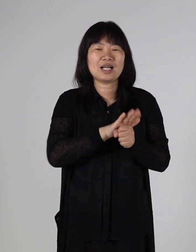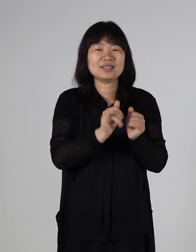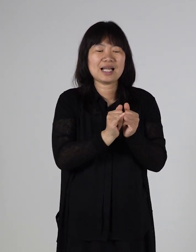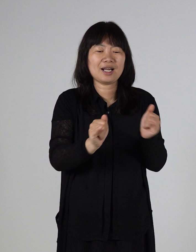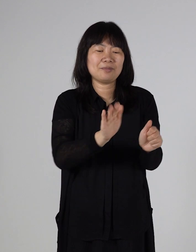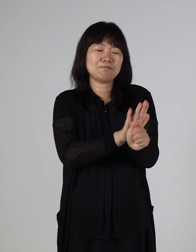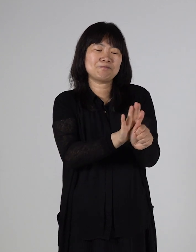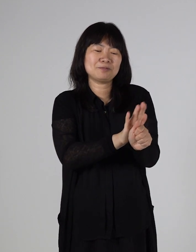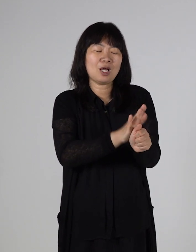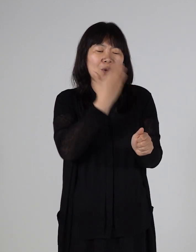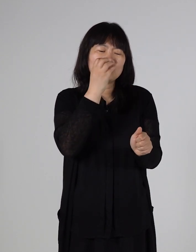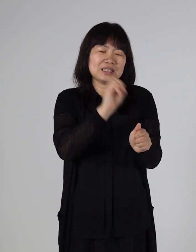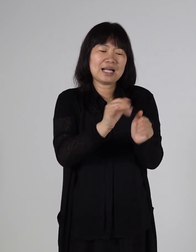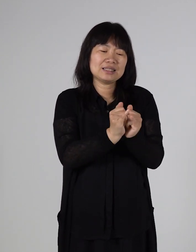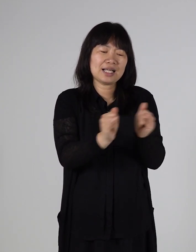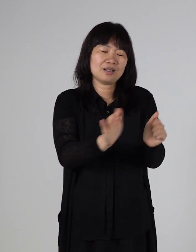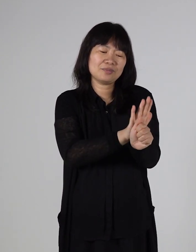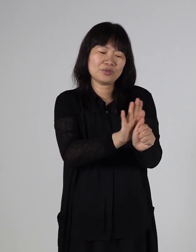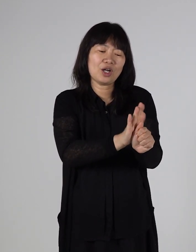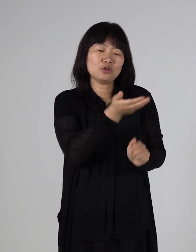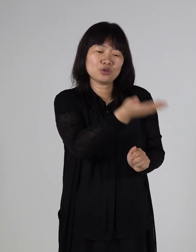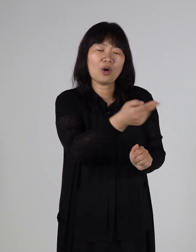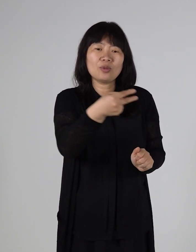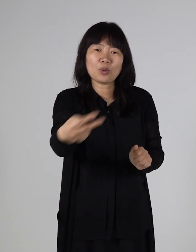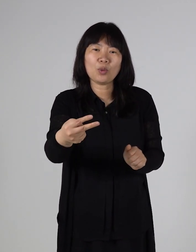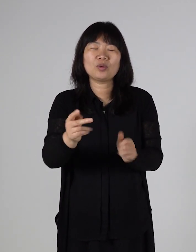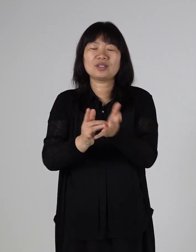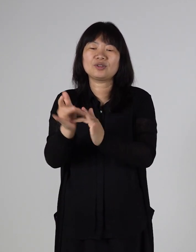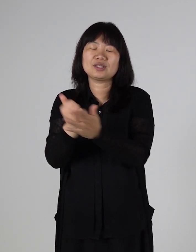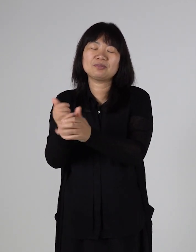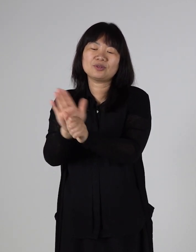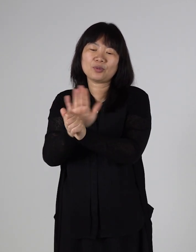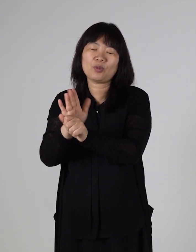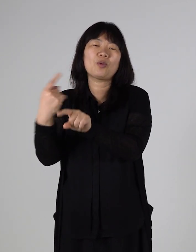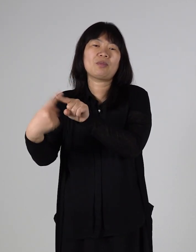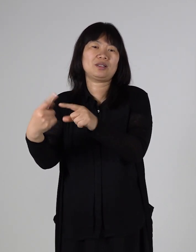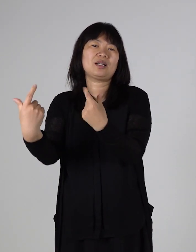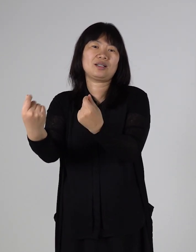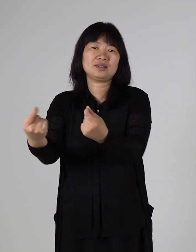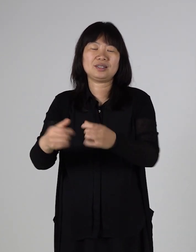그 말은 무슨 뜻일까요? 여기에 영접이라는 개념이